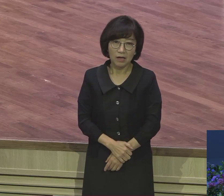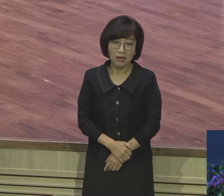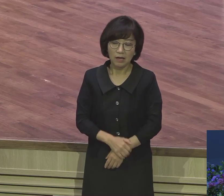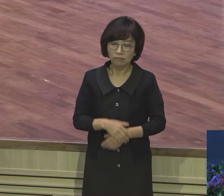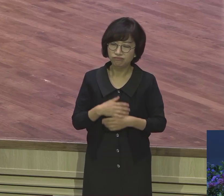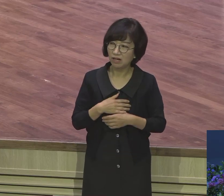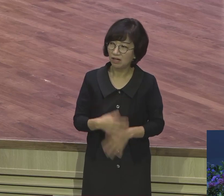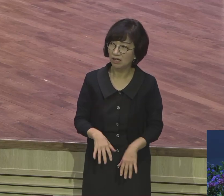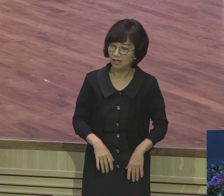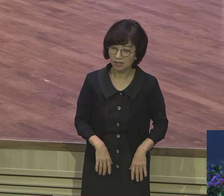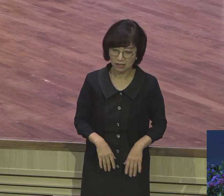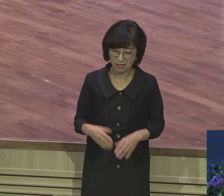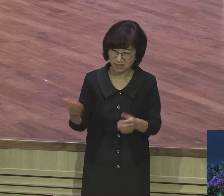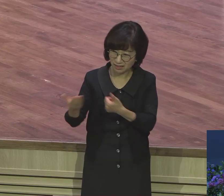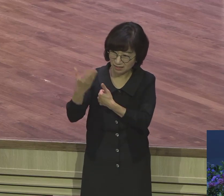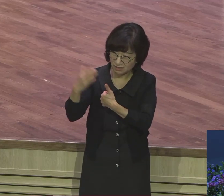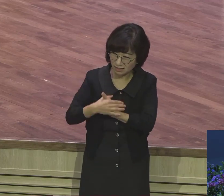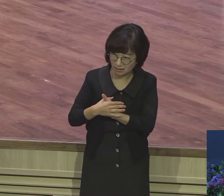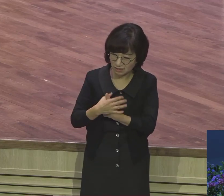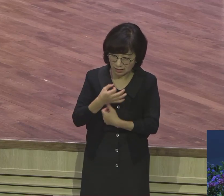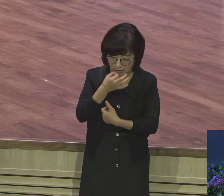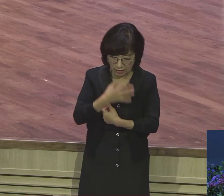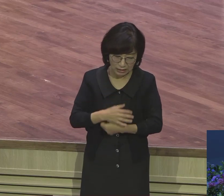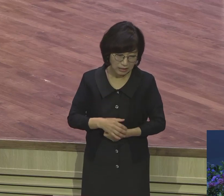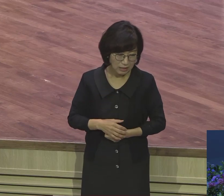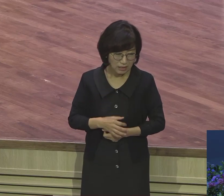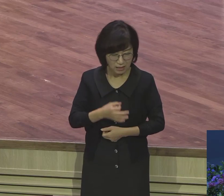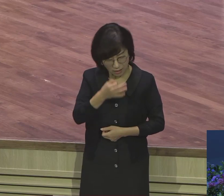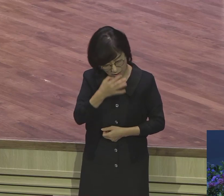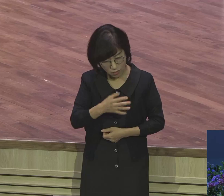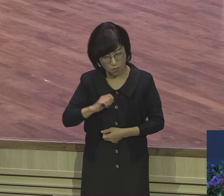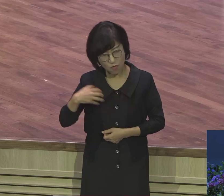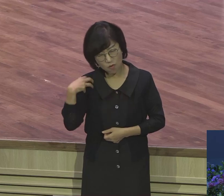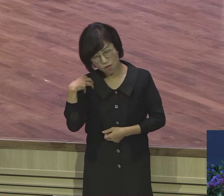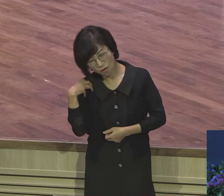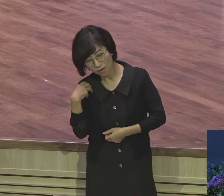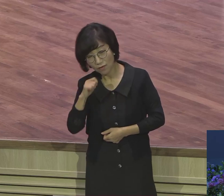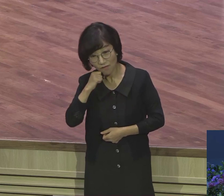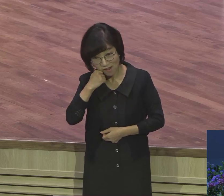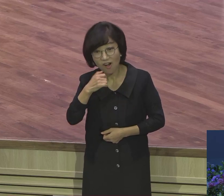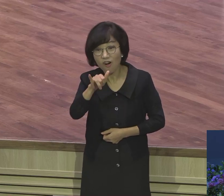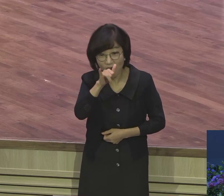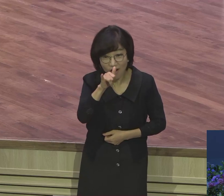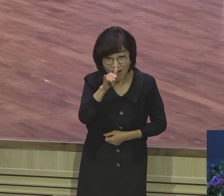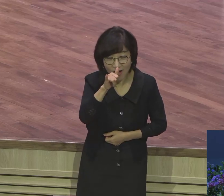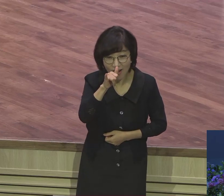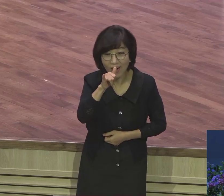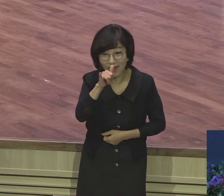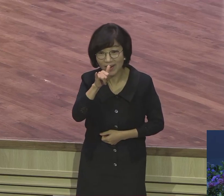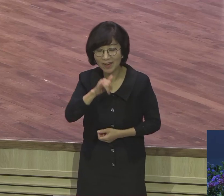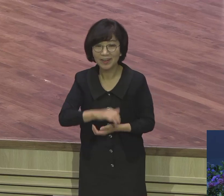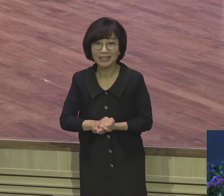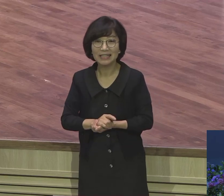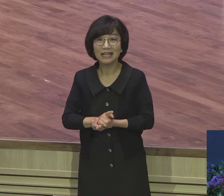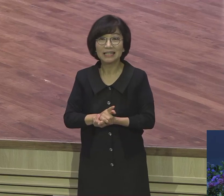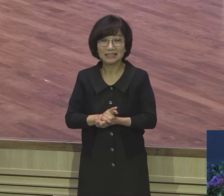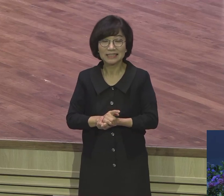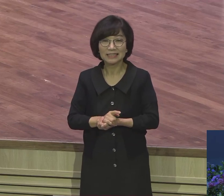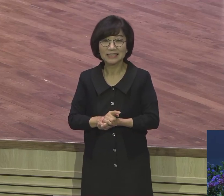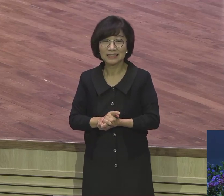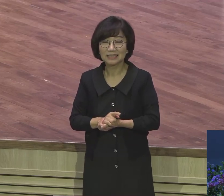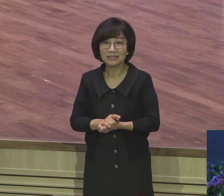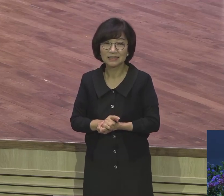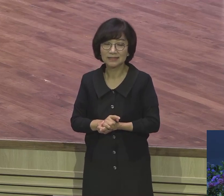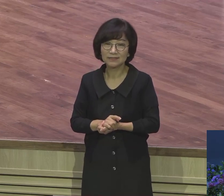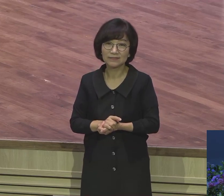직군 따라 헌신하는 게 너무 힘들 때 있습니다. 부담스러울 때 있습니다. 사람이기 때문에 힘들 때 그럴 때 옵니다.